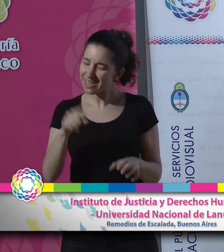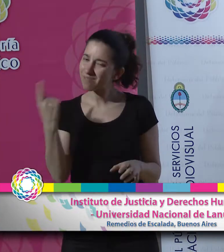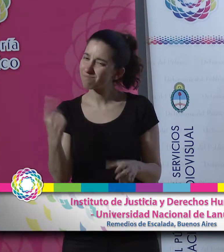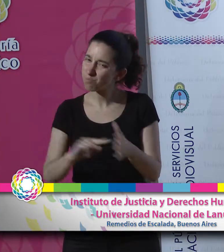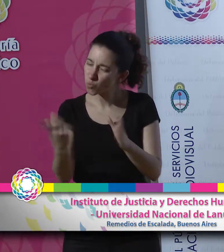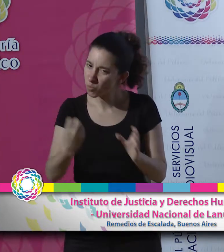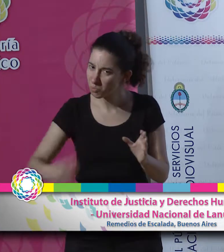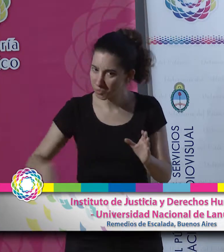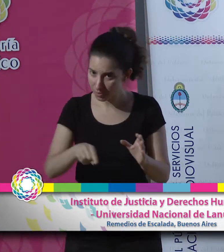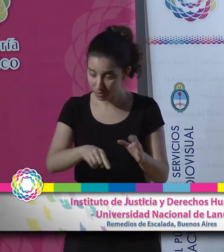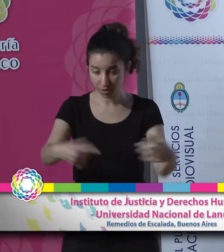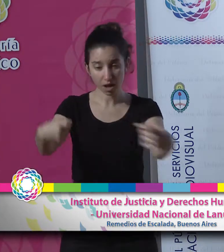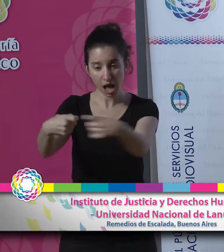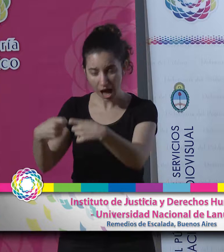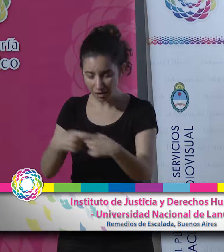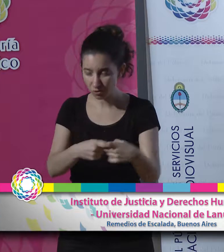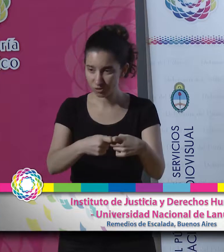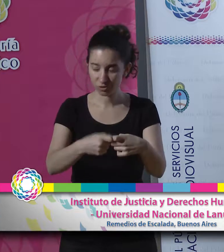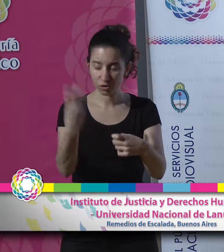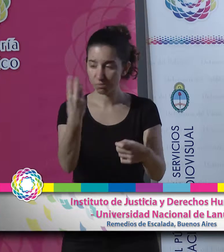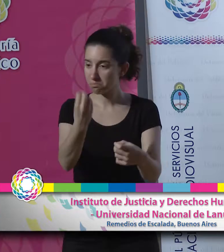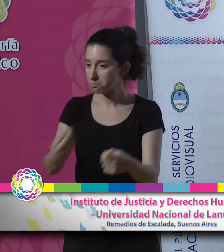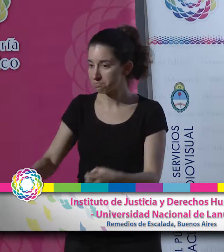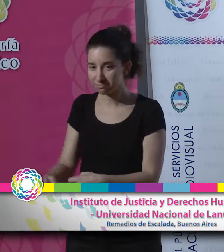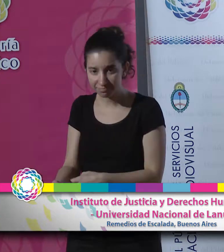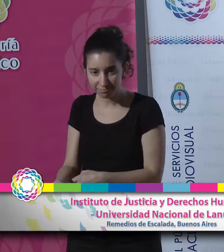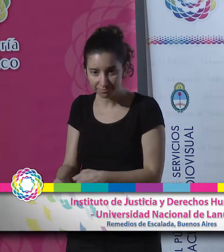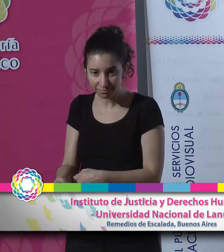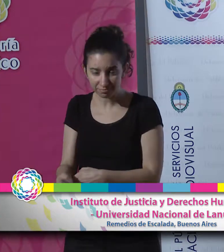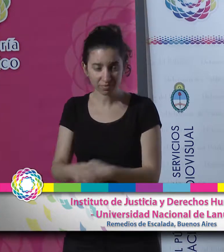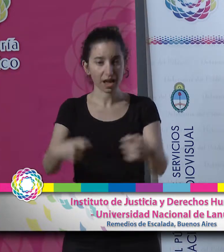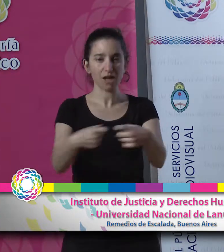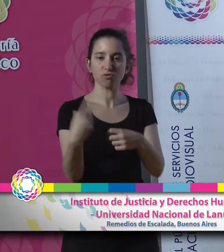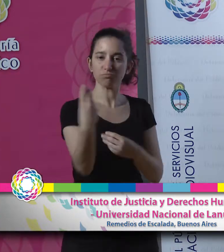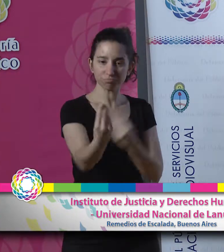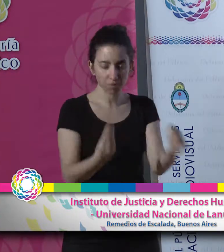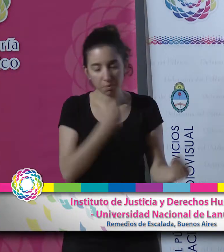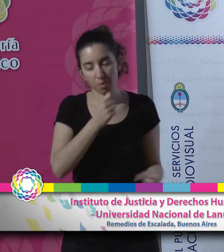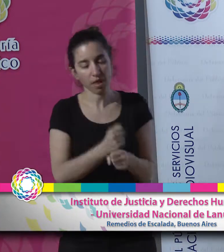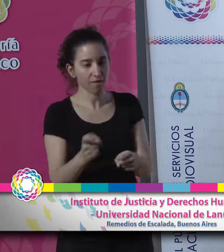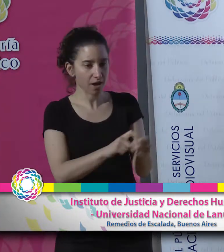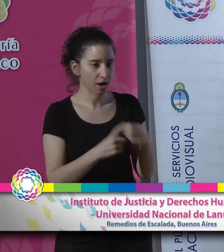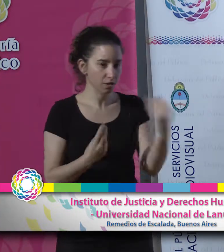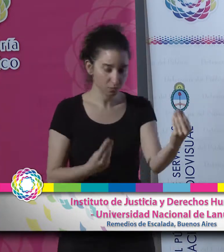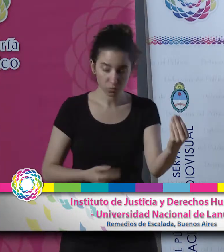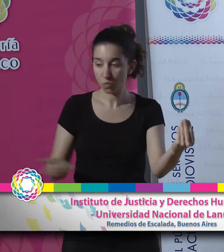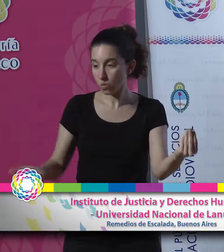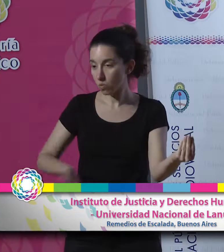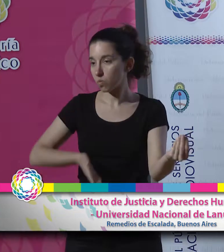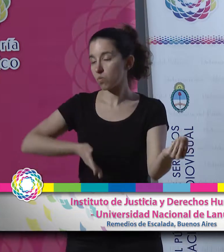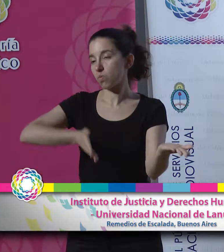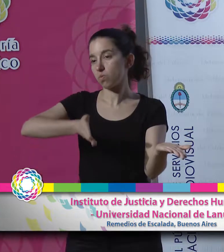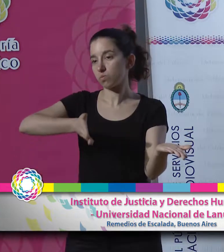tenían representación ahí reemplaza organización y organizaciones que tienen que ver con los trabajadores o con los derechos de